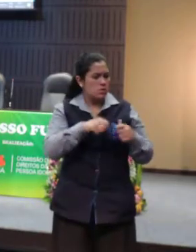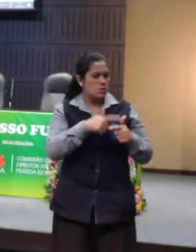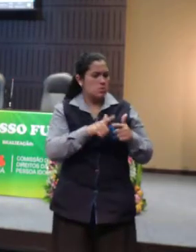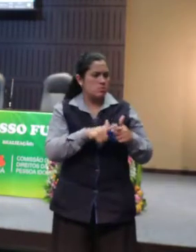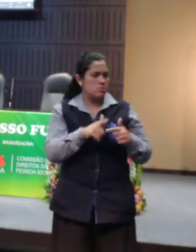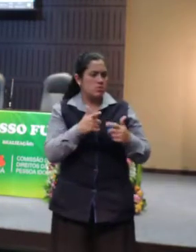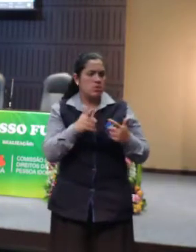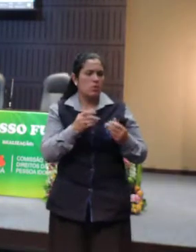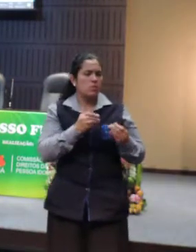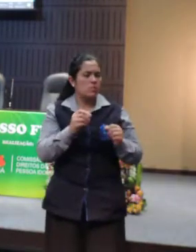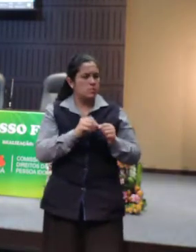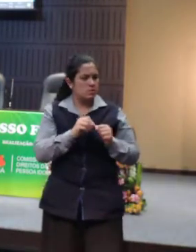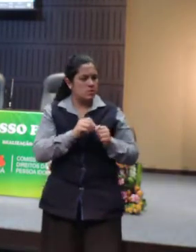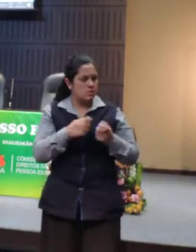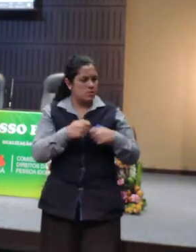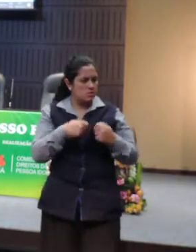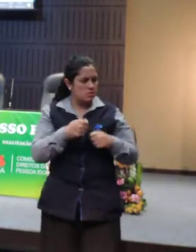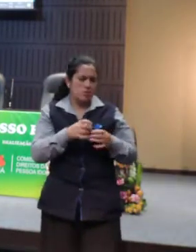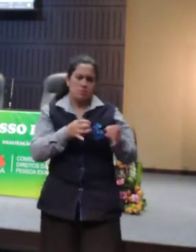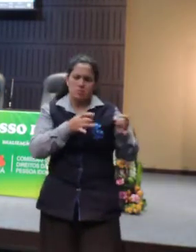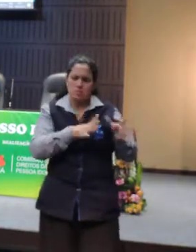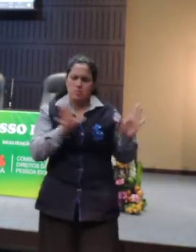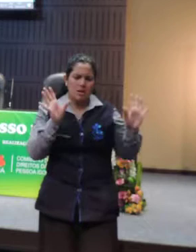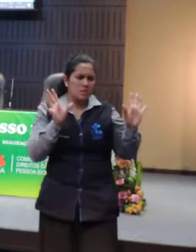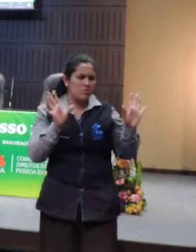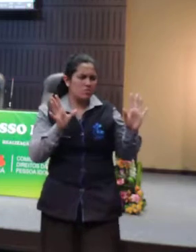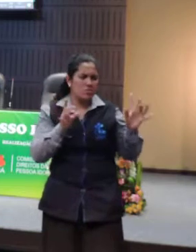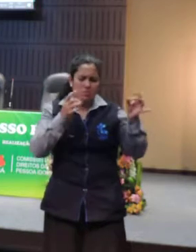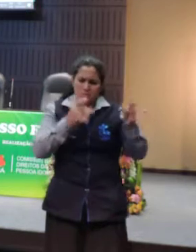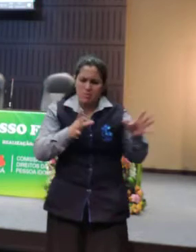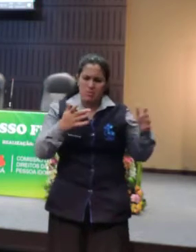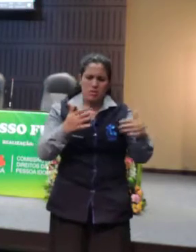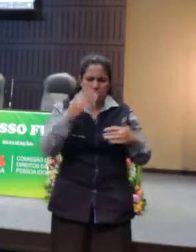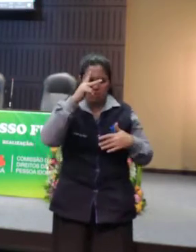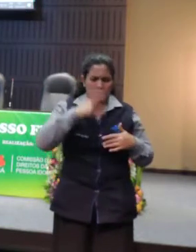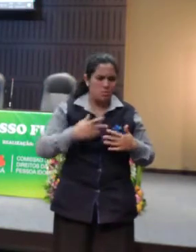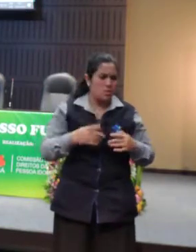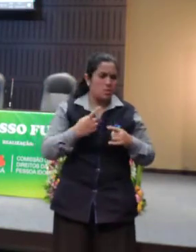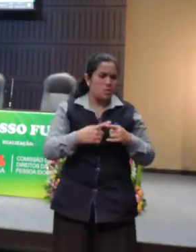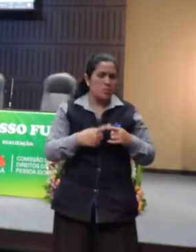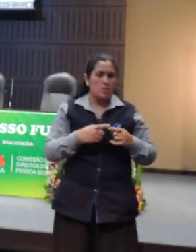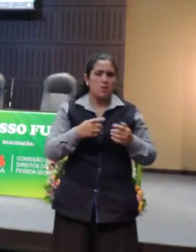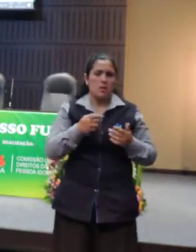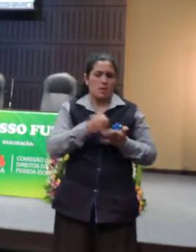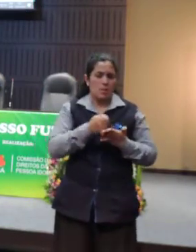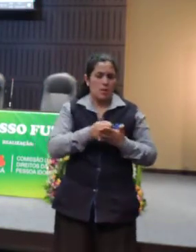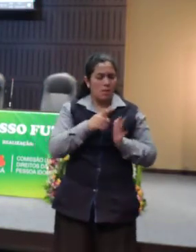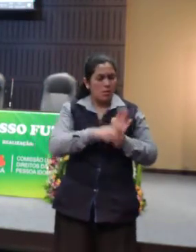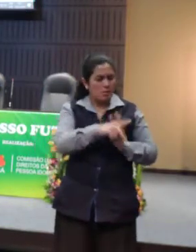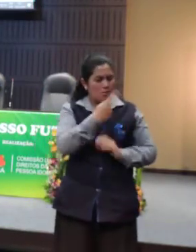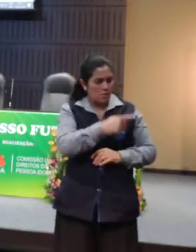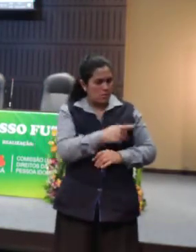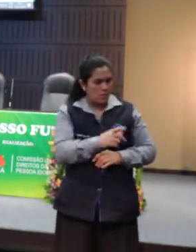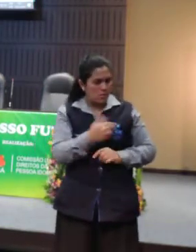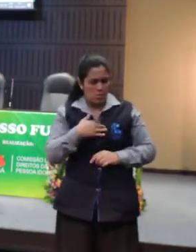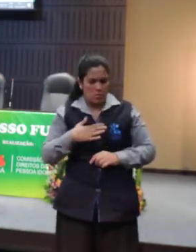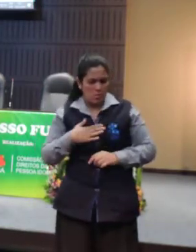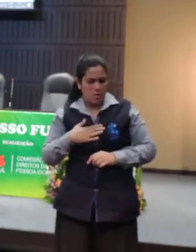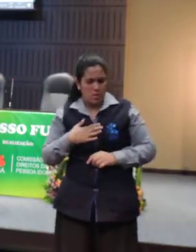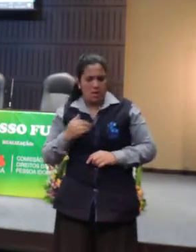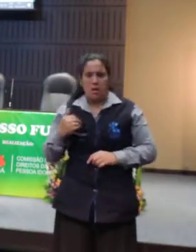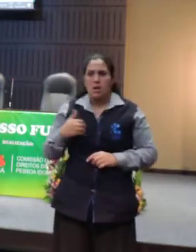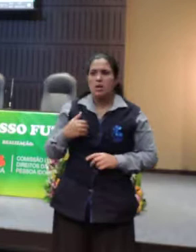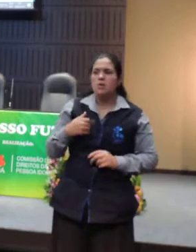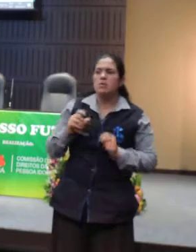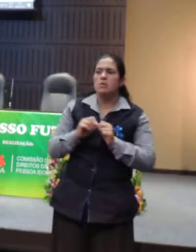Se não tem como administrar, deixa ele lá. O problema é dele, não é meu. A conta é da conta, não é minha. Eu fiz, eu sou um